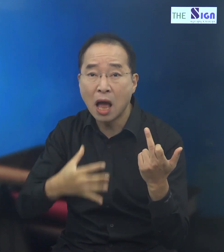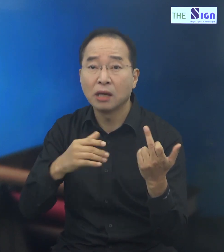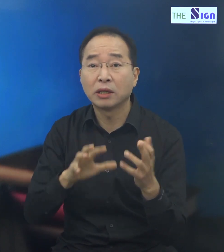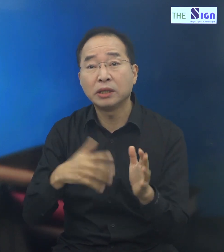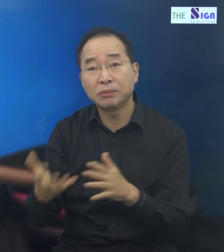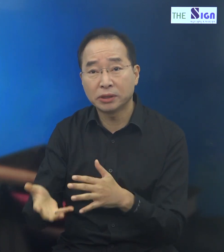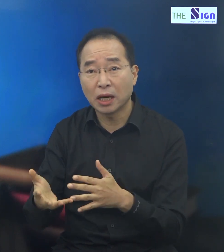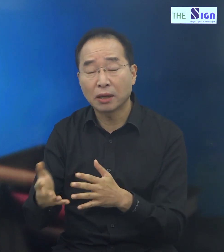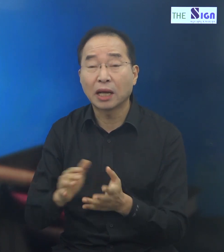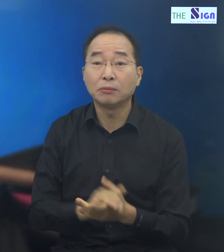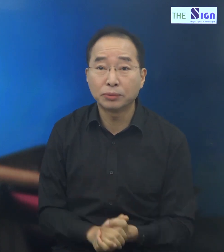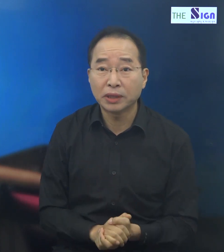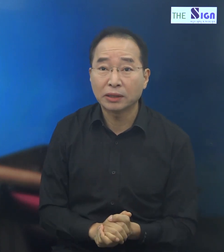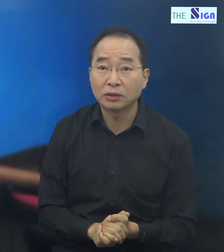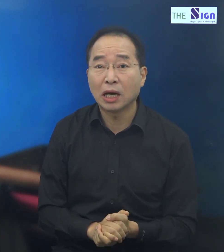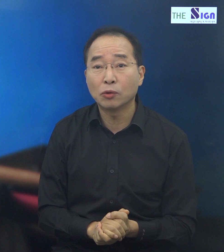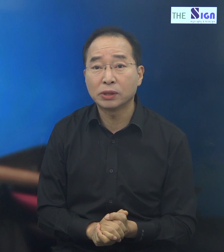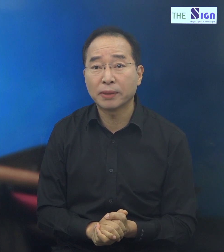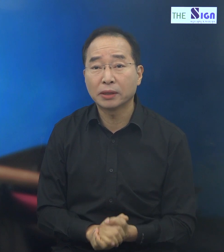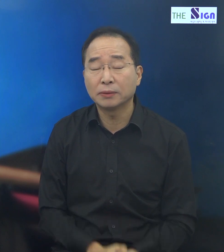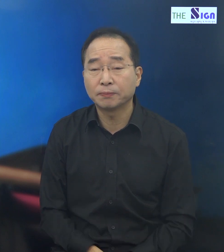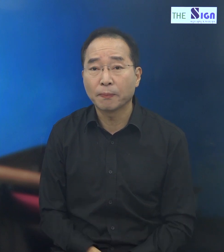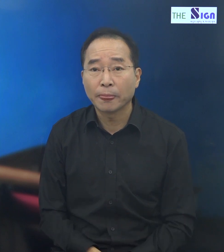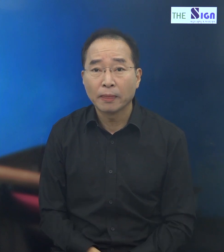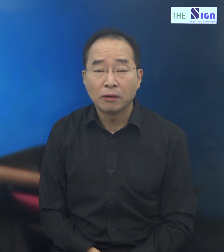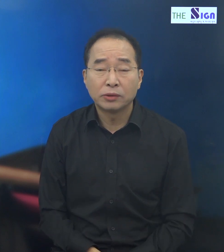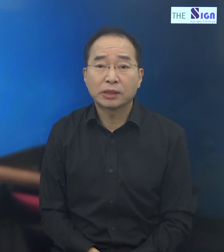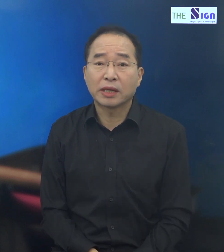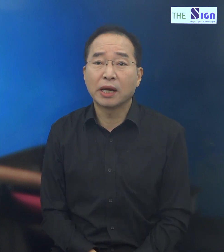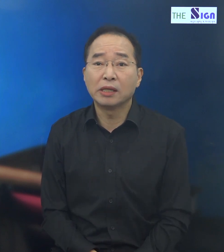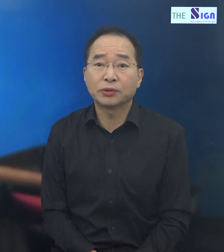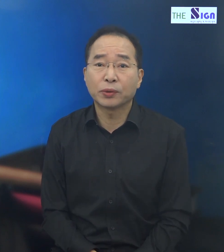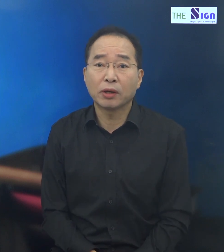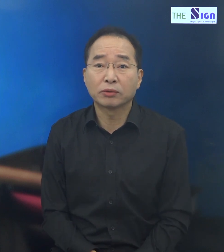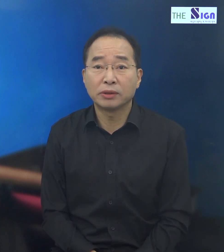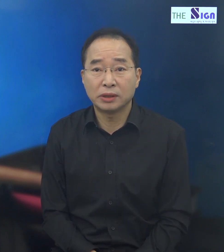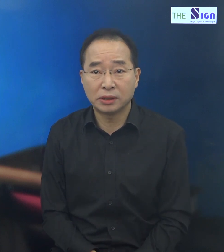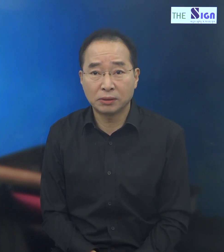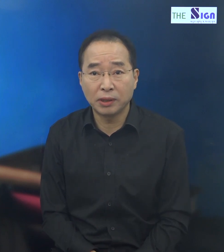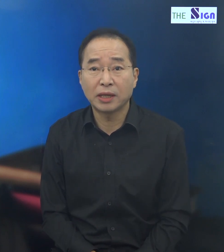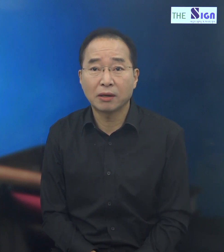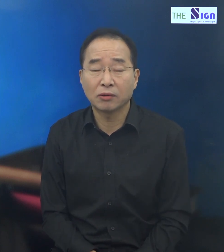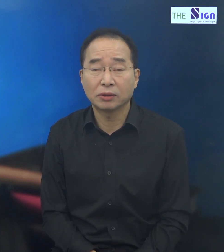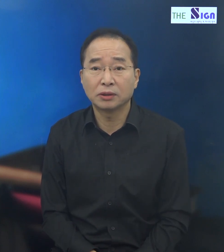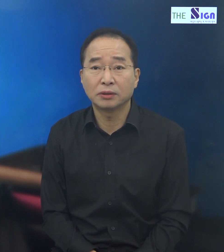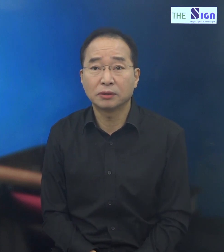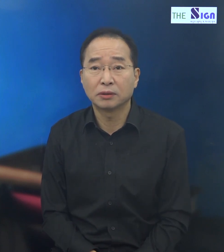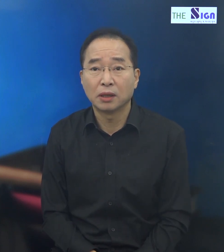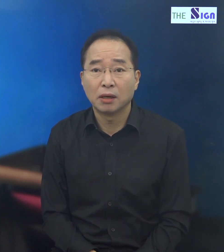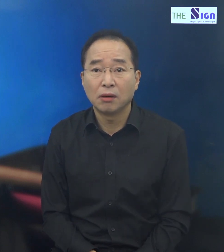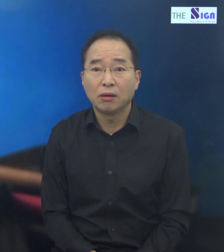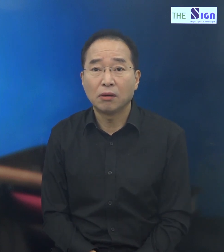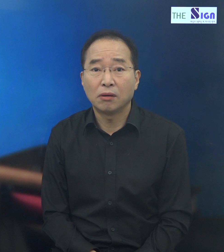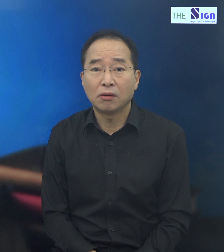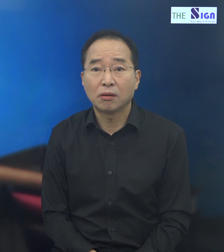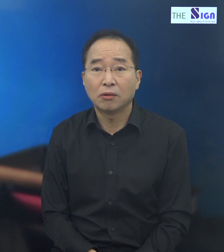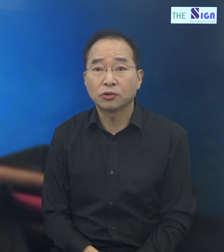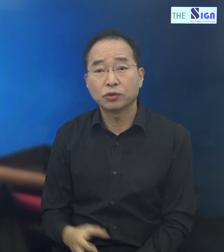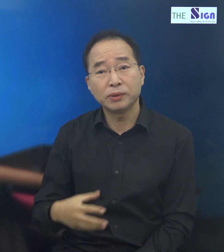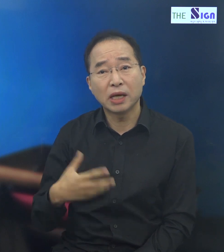그게 힘들다라는 부분이 나오지만은 우리가 생활 속의 어떤 지침에 대한 거는 숨이